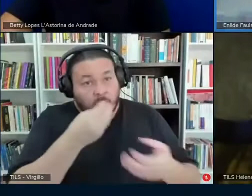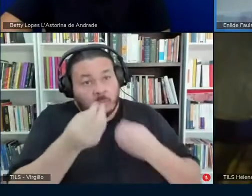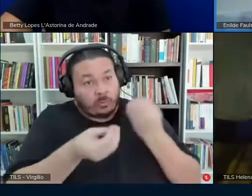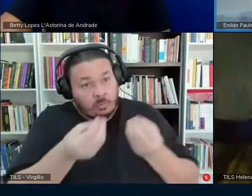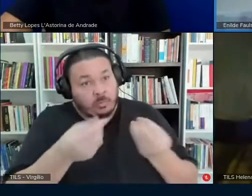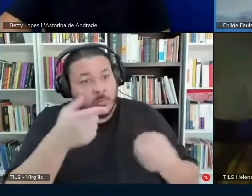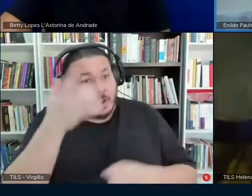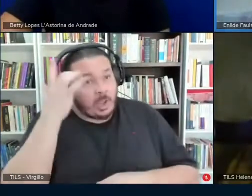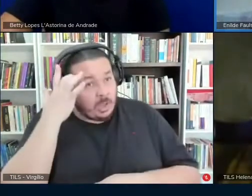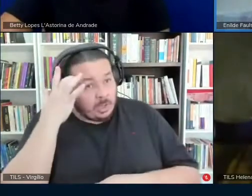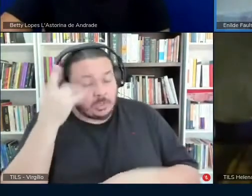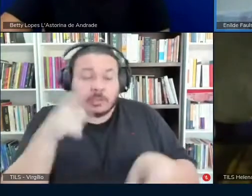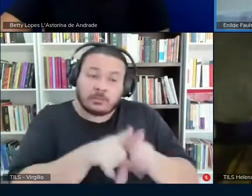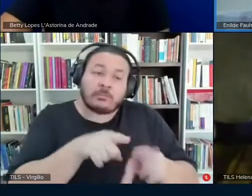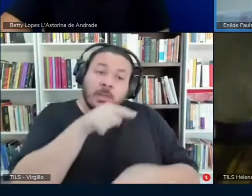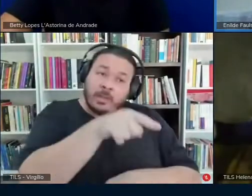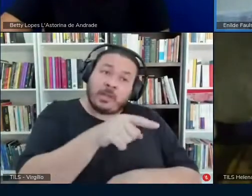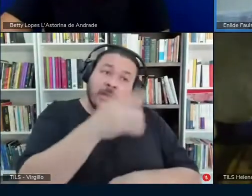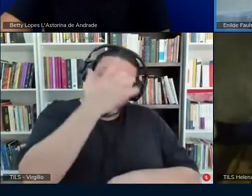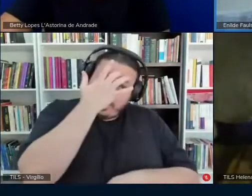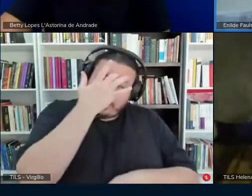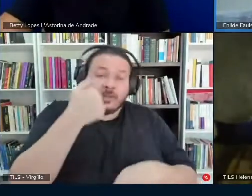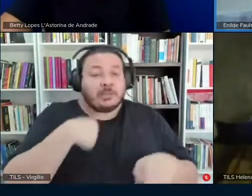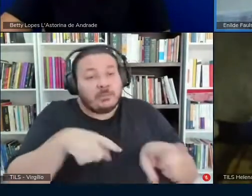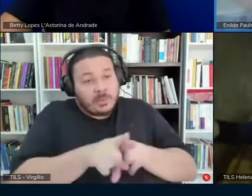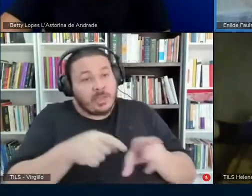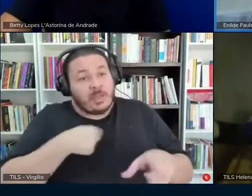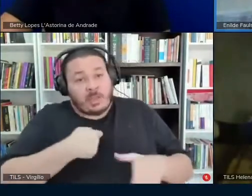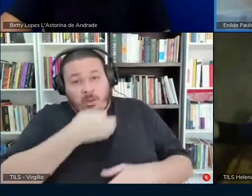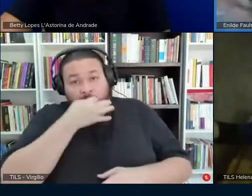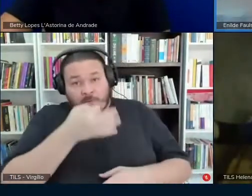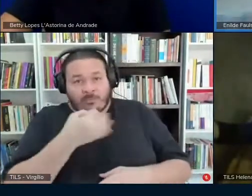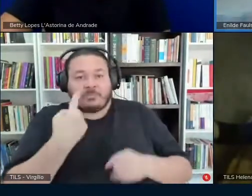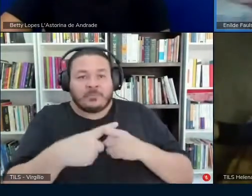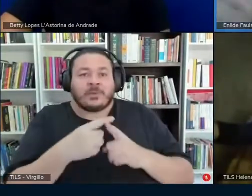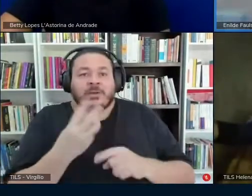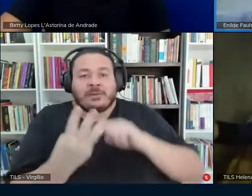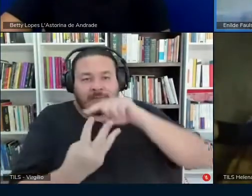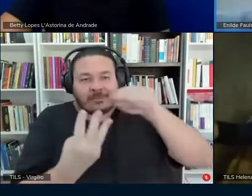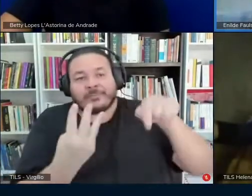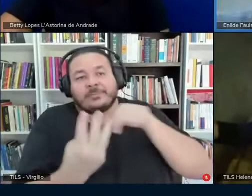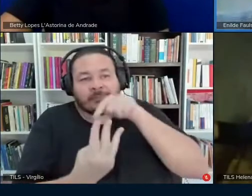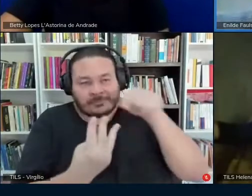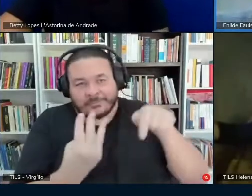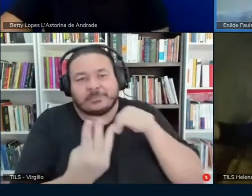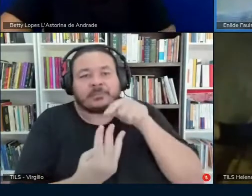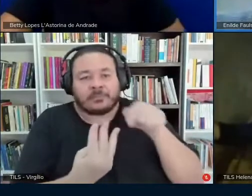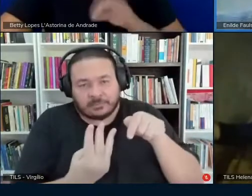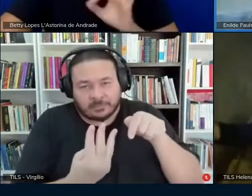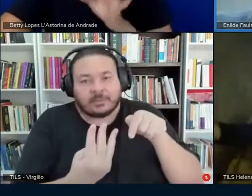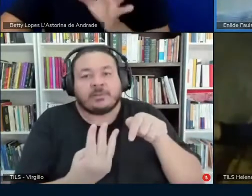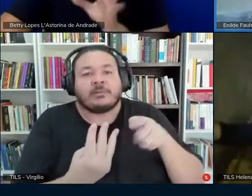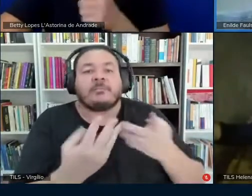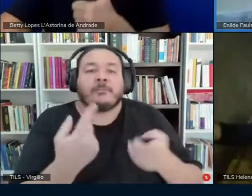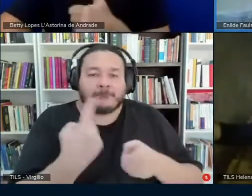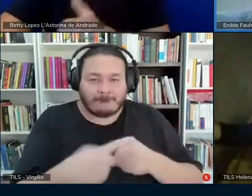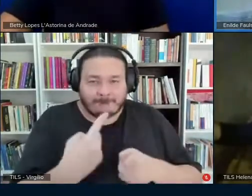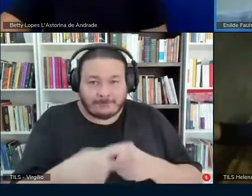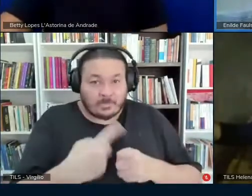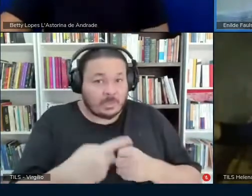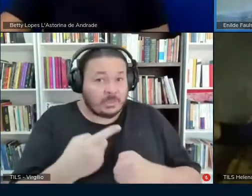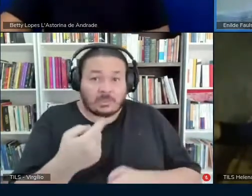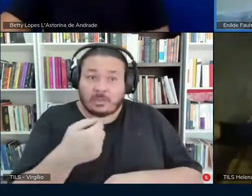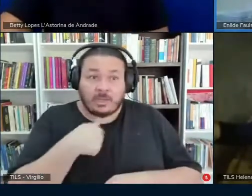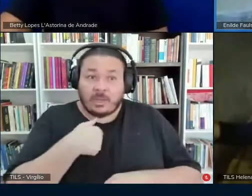e como é que ele vê a questão e como é que eu vejo a questão. Que são três, né? Porque nós não entramos em